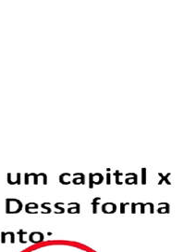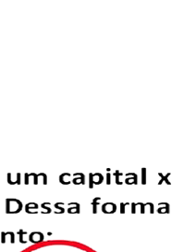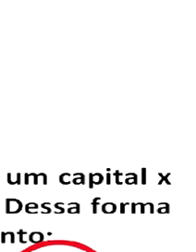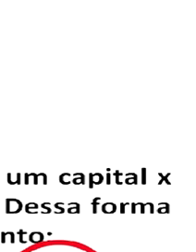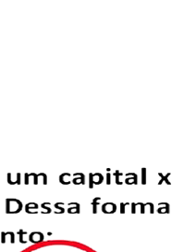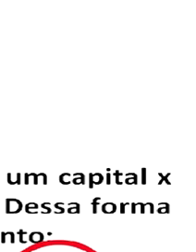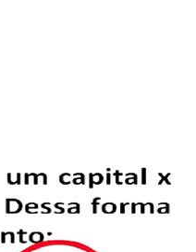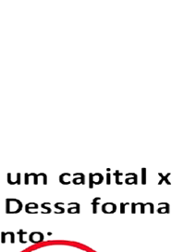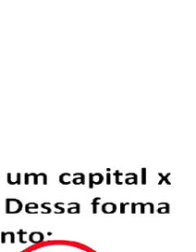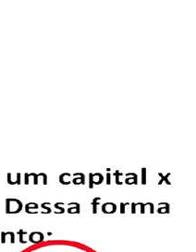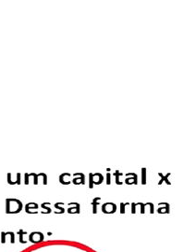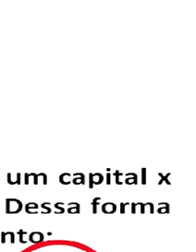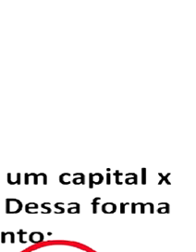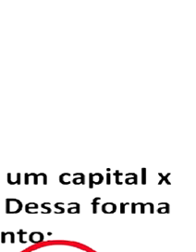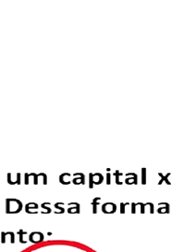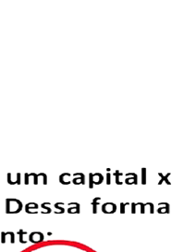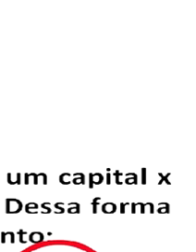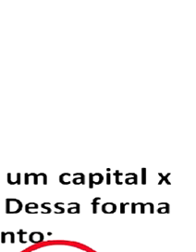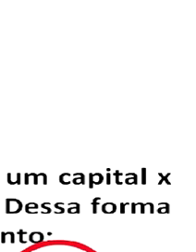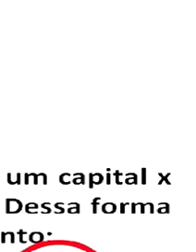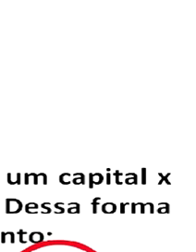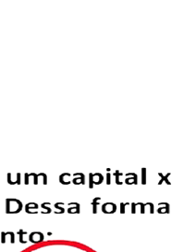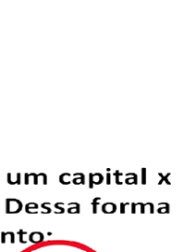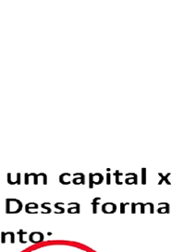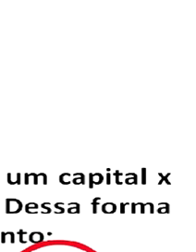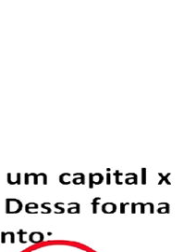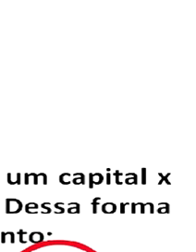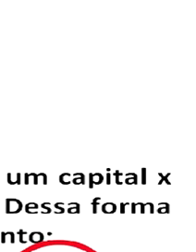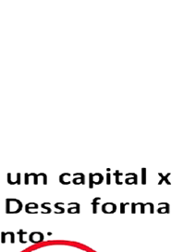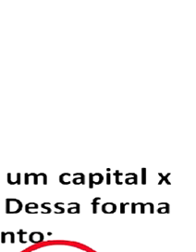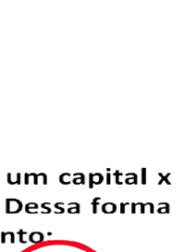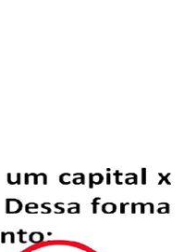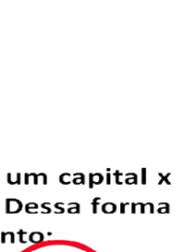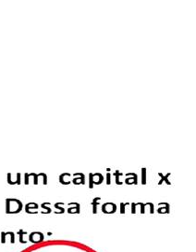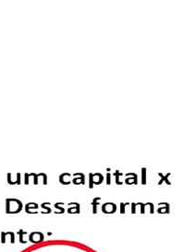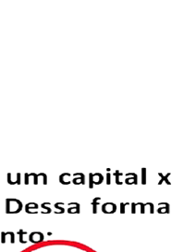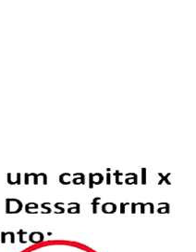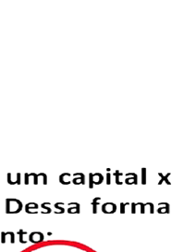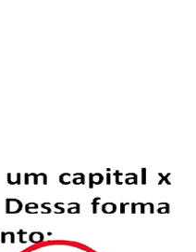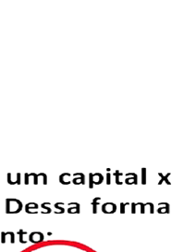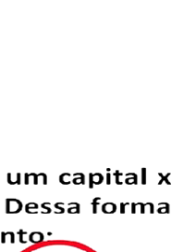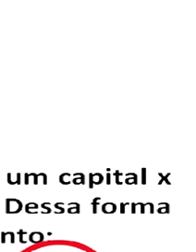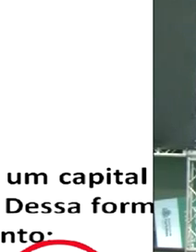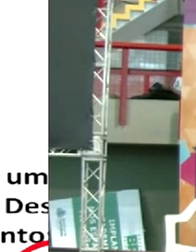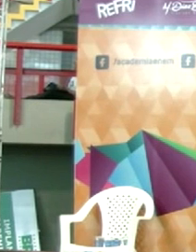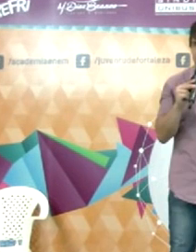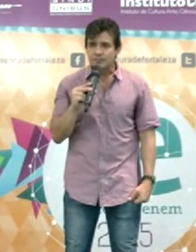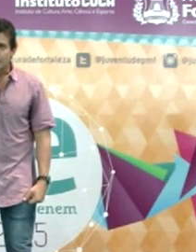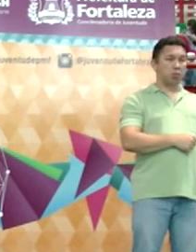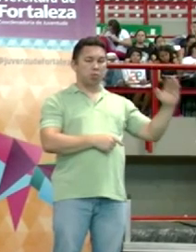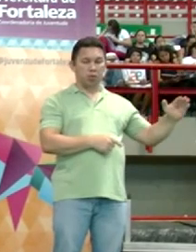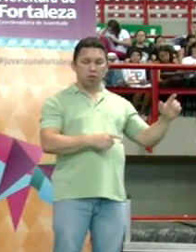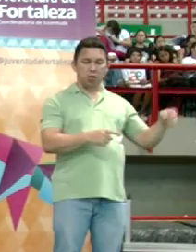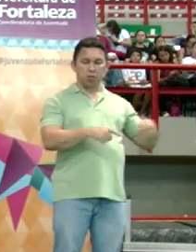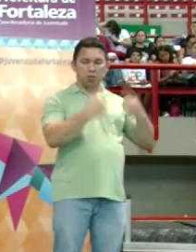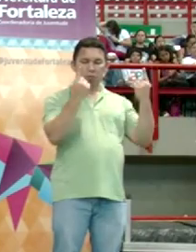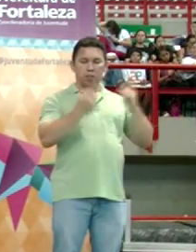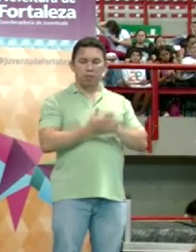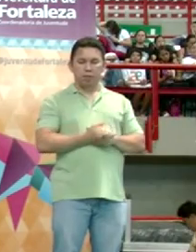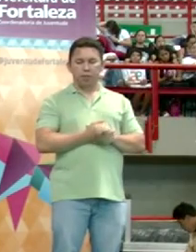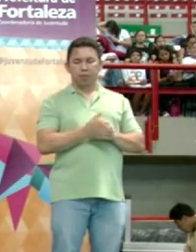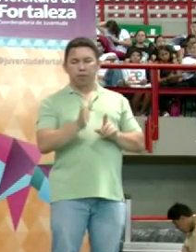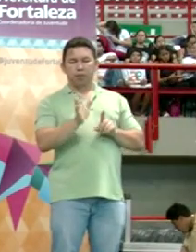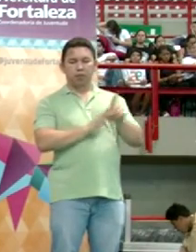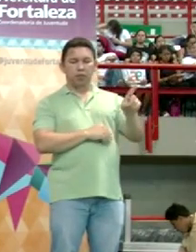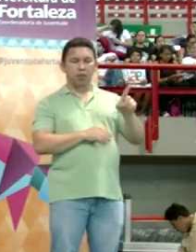X. Quando eu falo X, X é o meu 100%. Pessoal, quanto é que dá 100%? Vou fazer uma